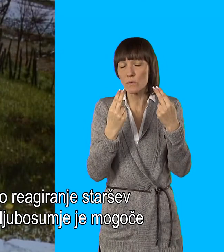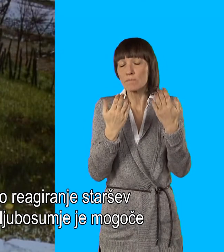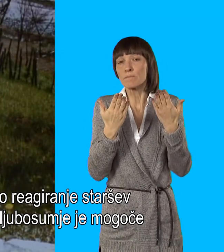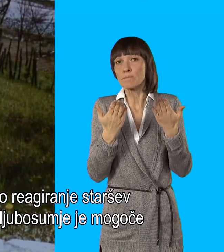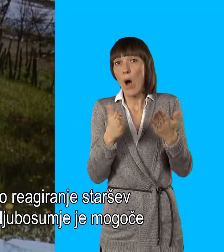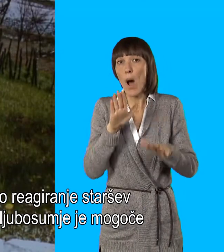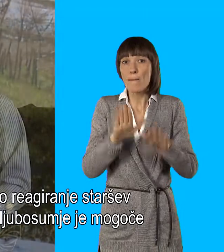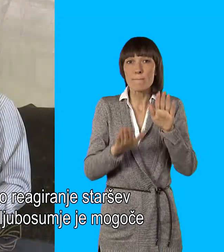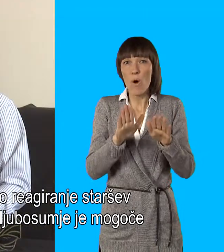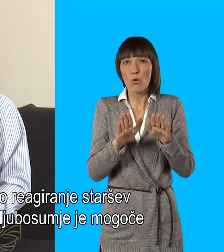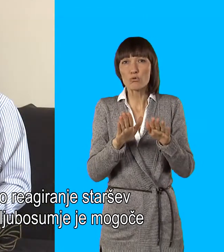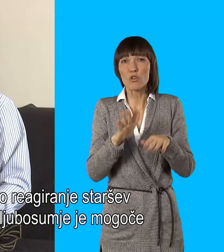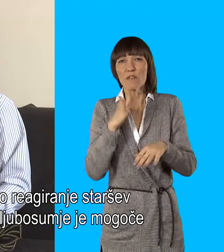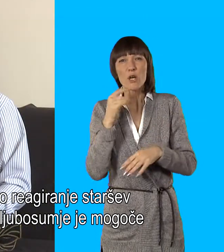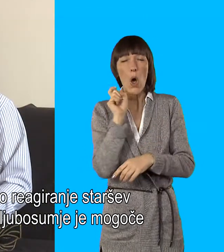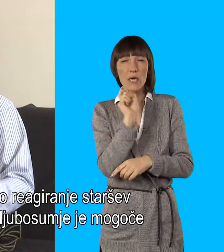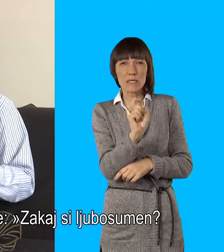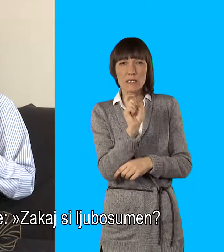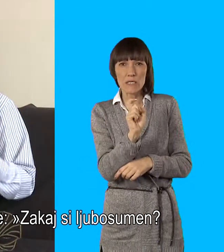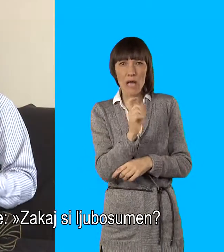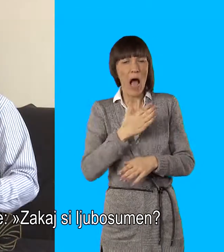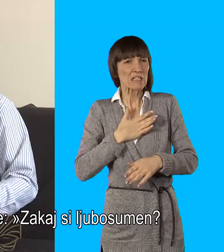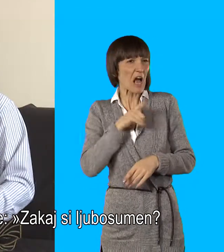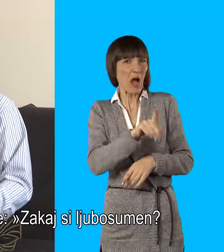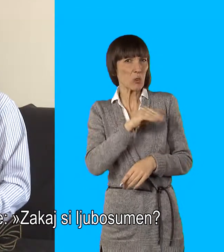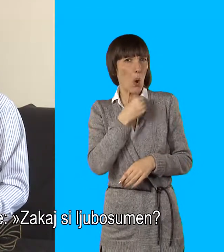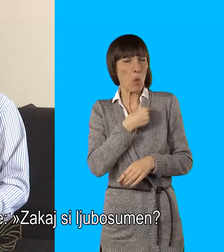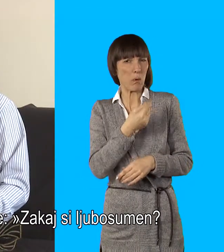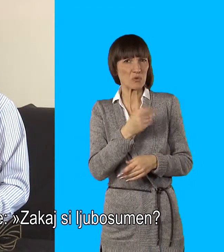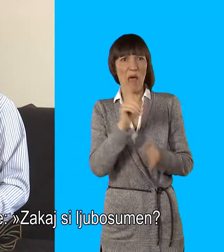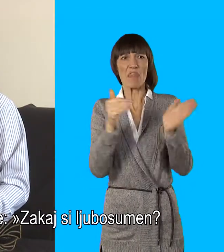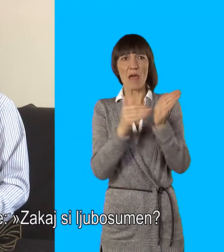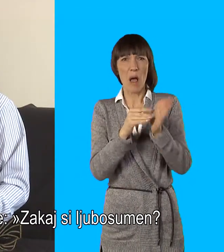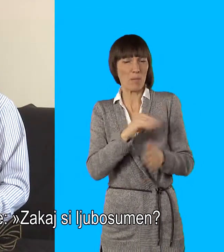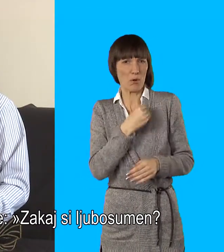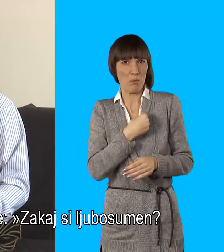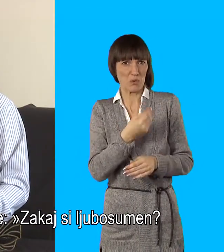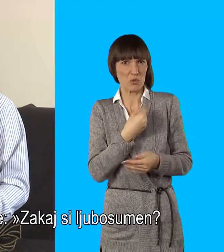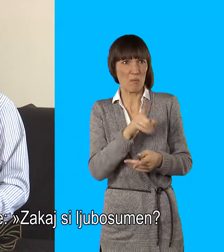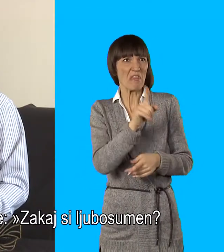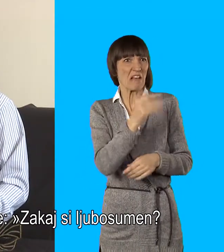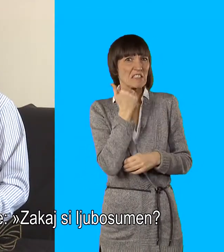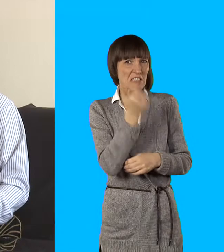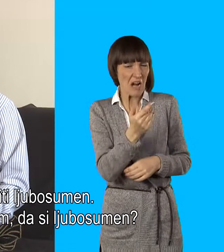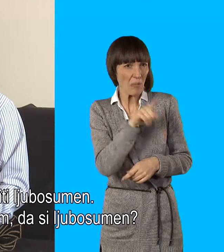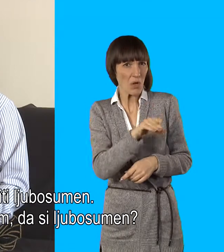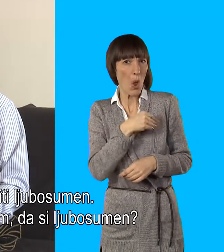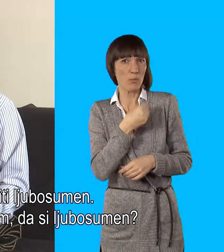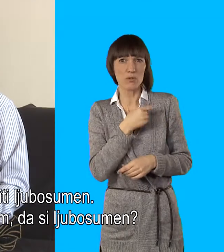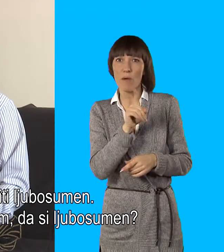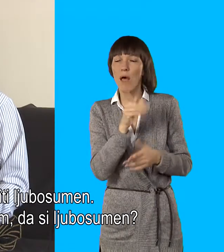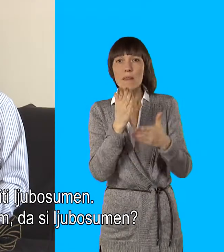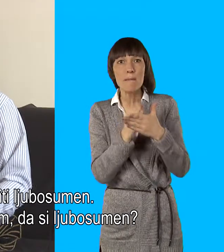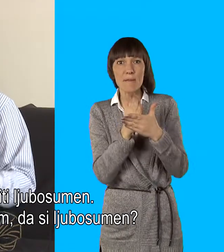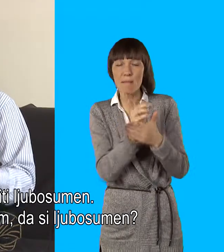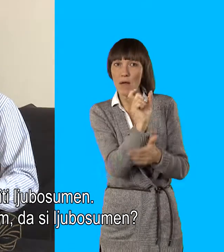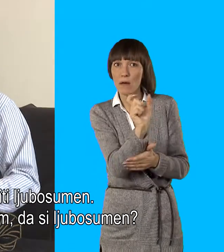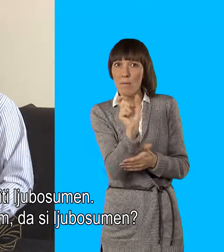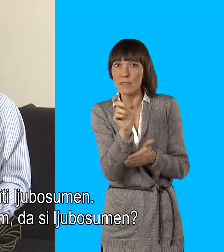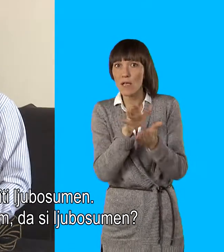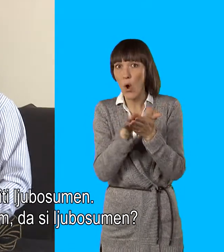In funkcija ljubosumja je, da pravzaprav namen, kaj želi otrok z izražanjem ljubosumja